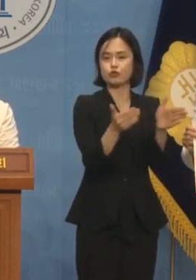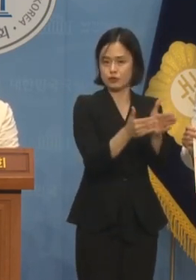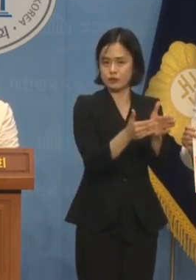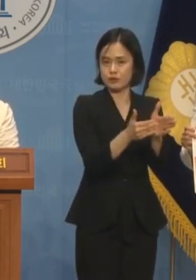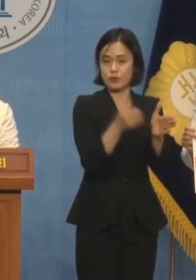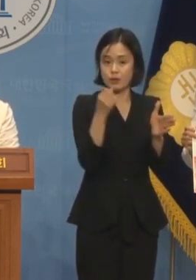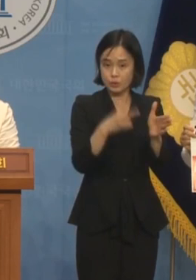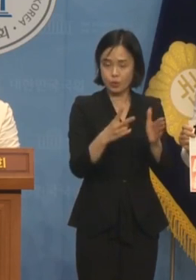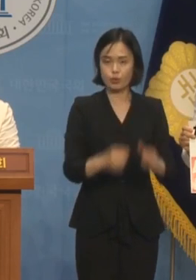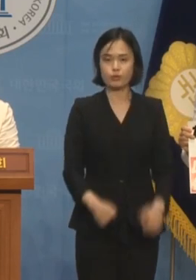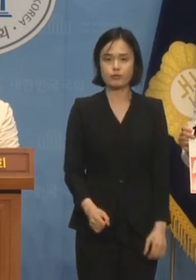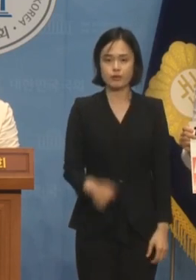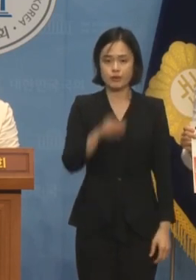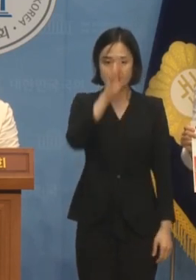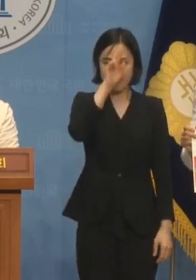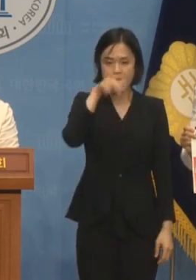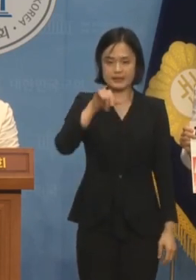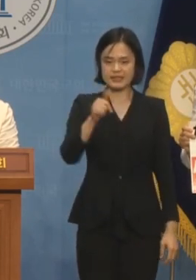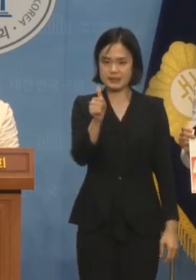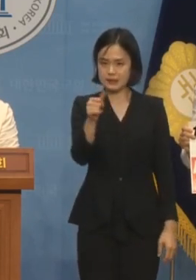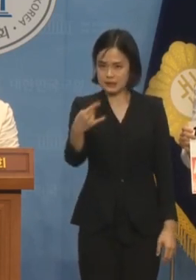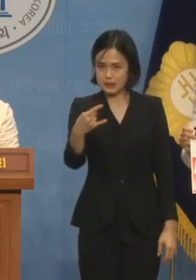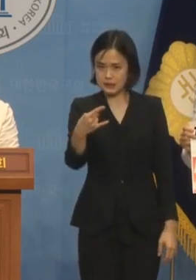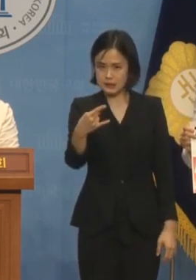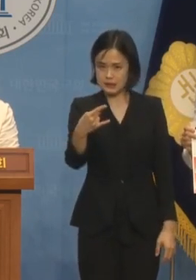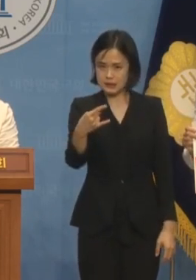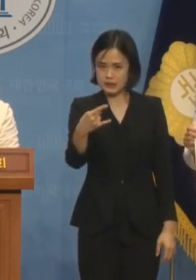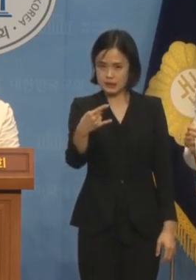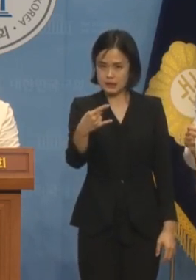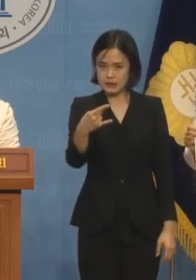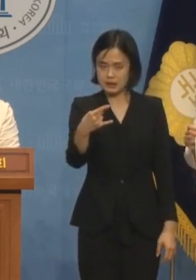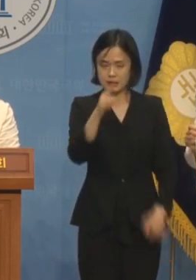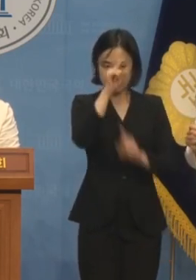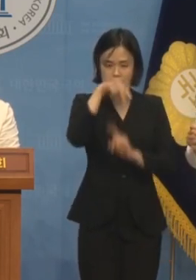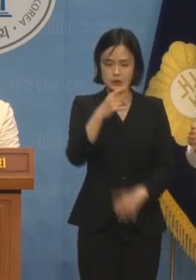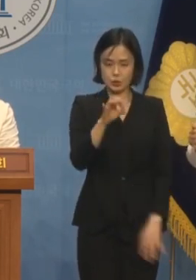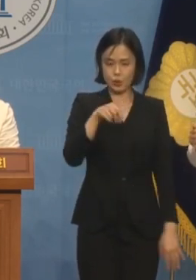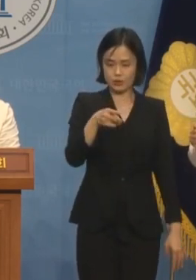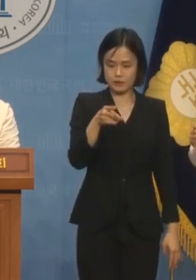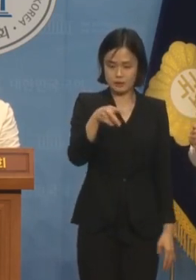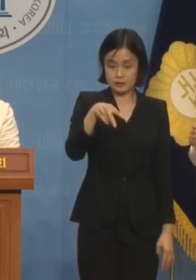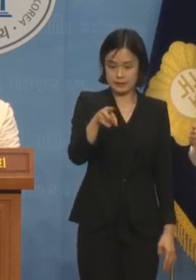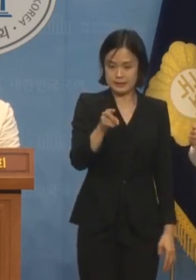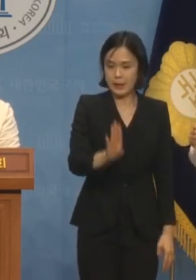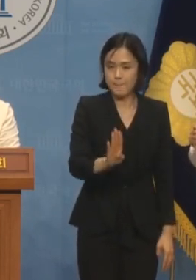군사보좌관 박진희, 깡통폰을 낸 이종섭 전 국방부 장관, 그리고 박진희